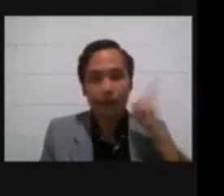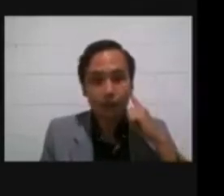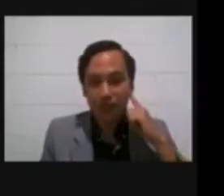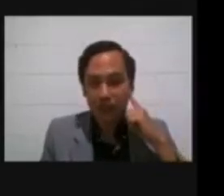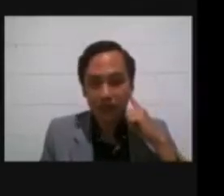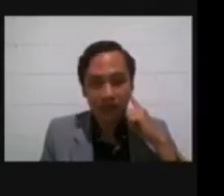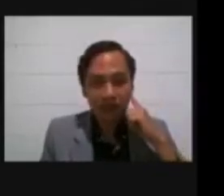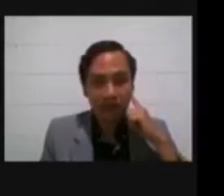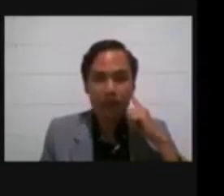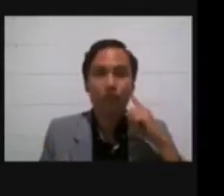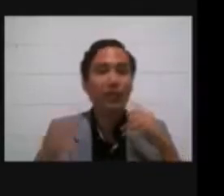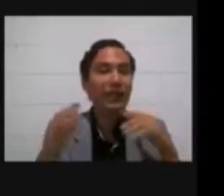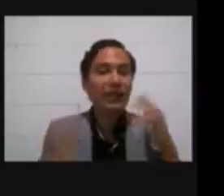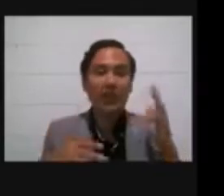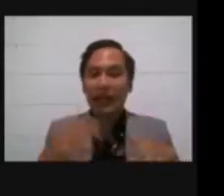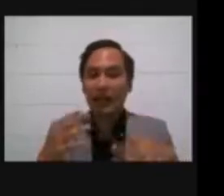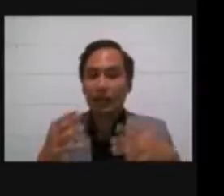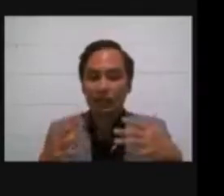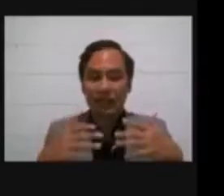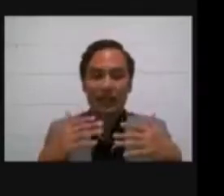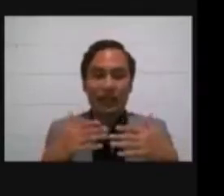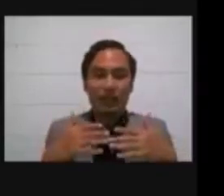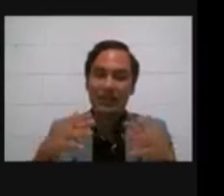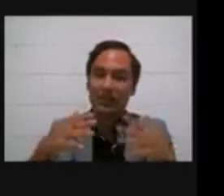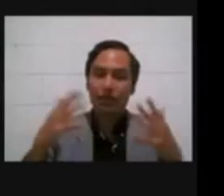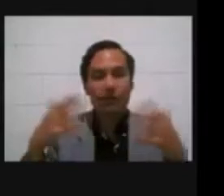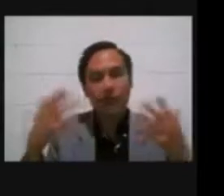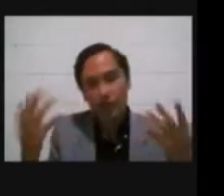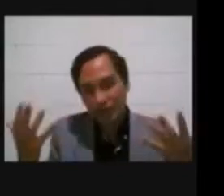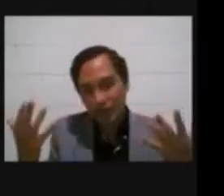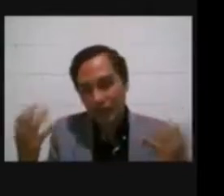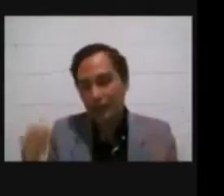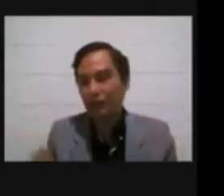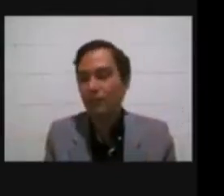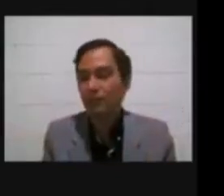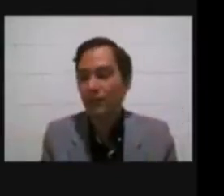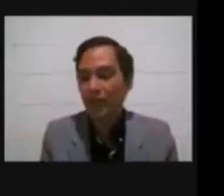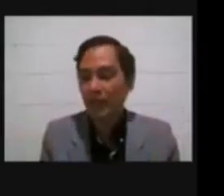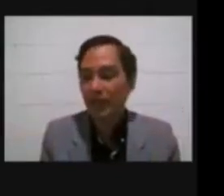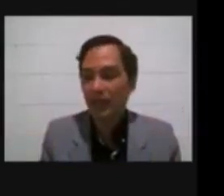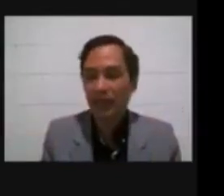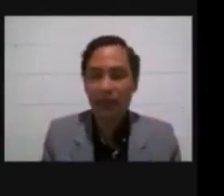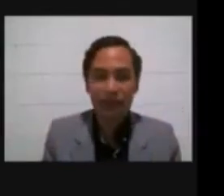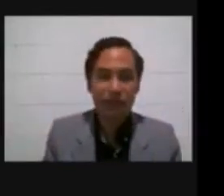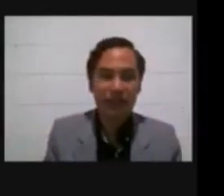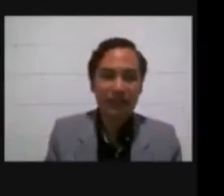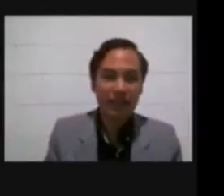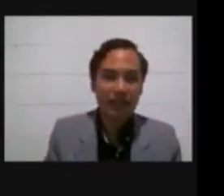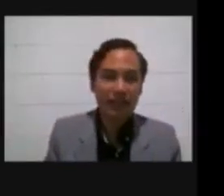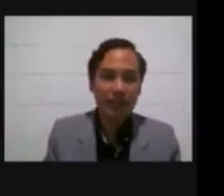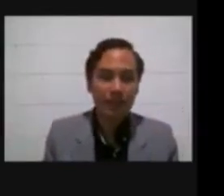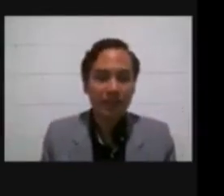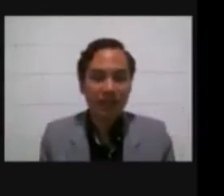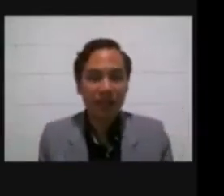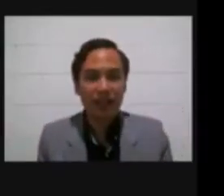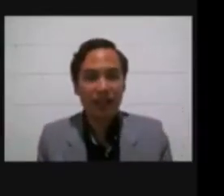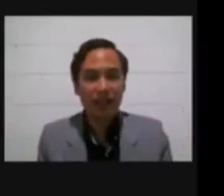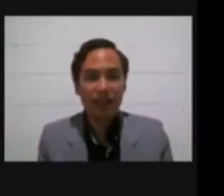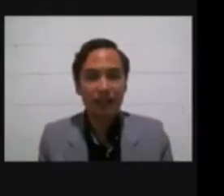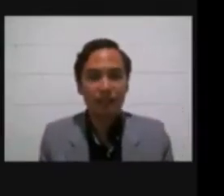no escuchan, que no pueden caminar, que se desplazan de una forma diferente, a las personas que